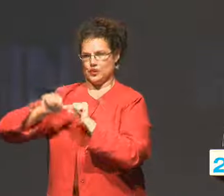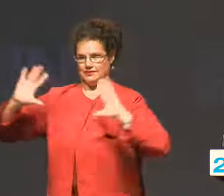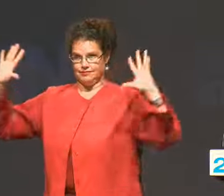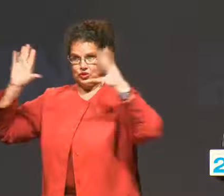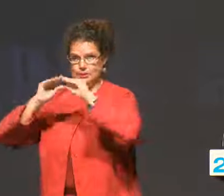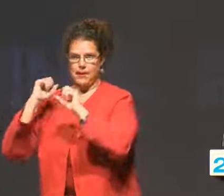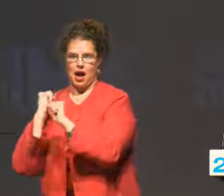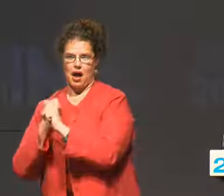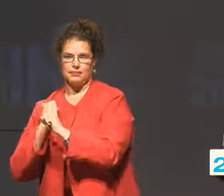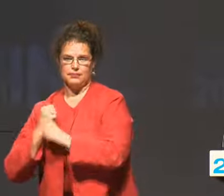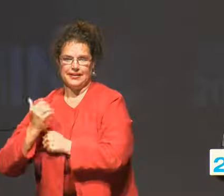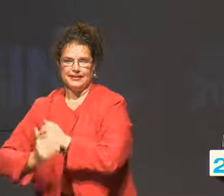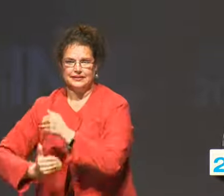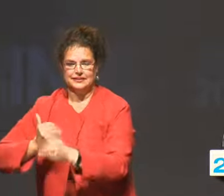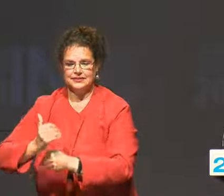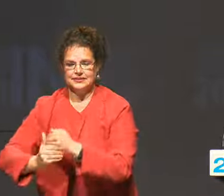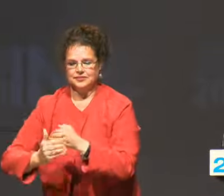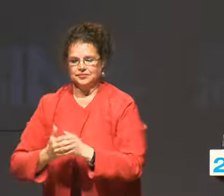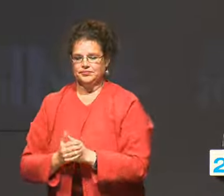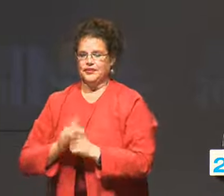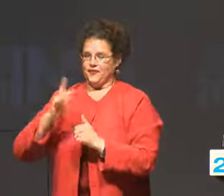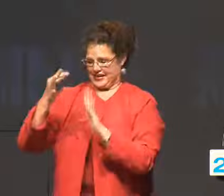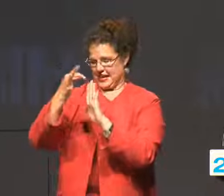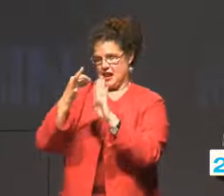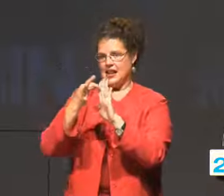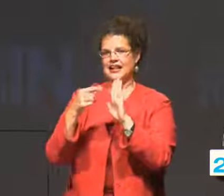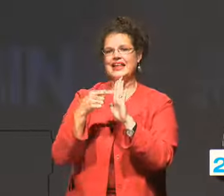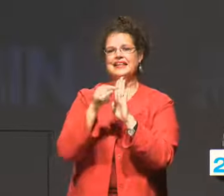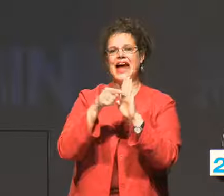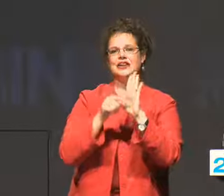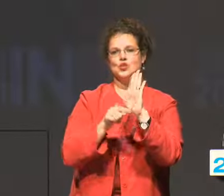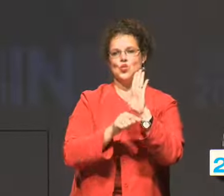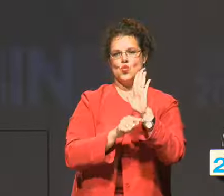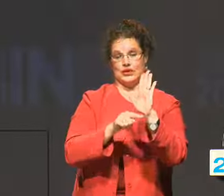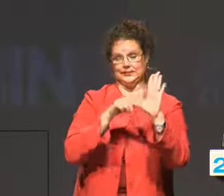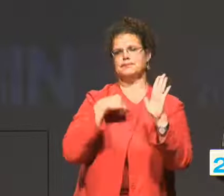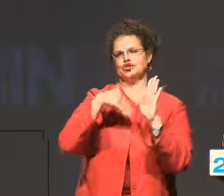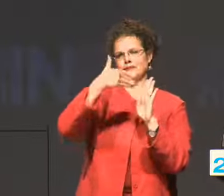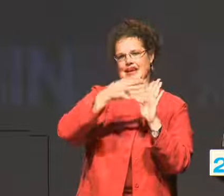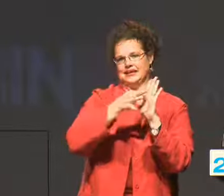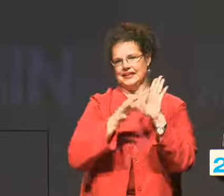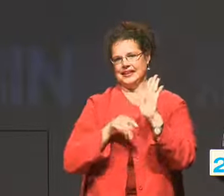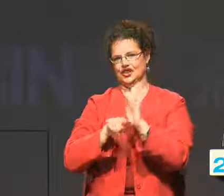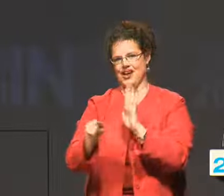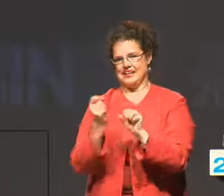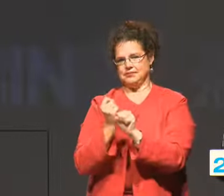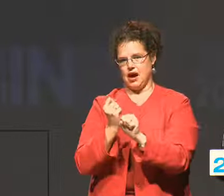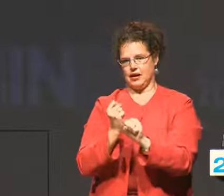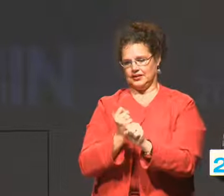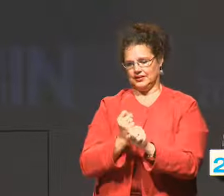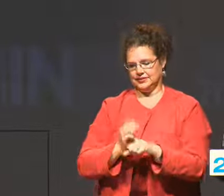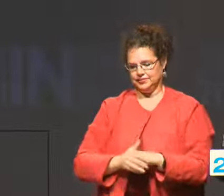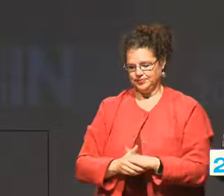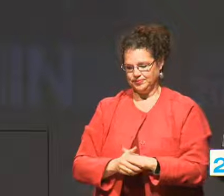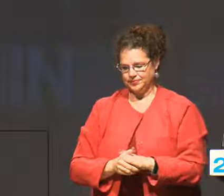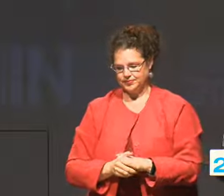Es ist abhängig von den Lehrern, von der Zusammenarbeit mit den Eltern, wie eine echte Integration gestaltet wird.